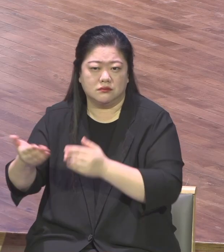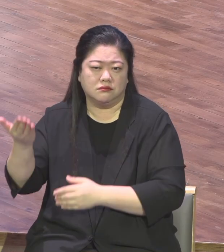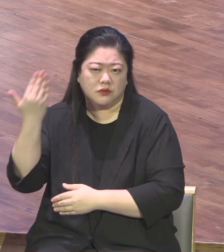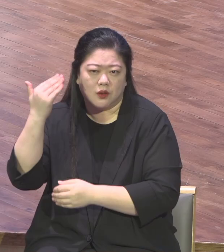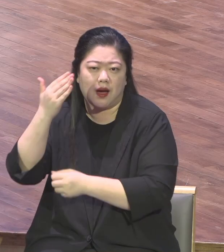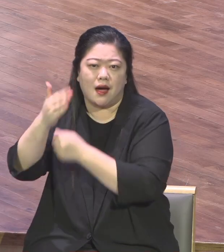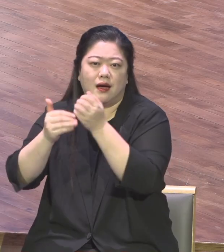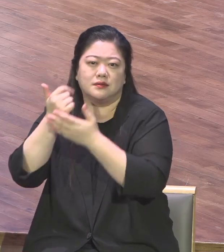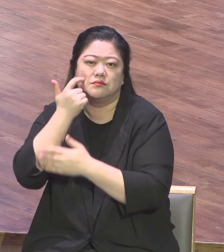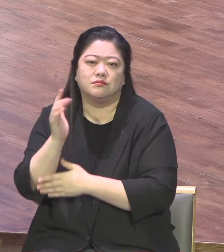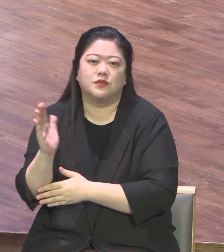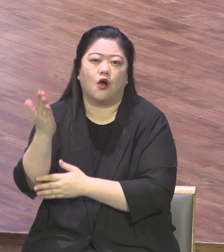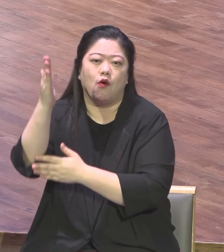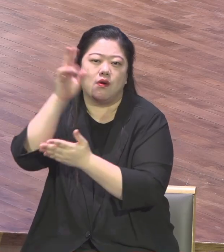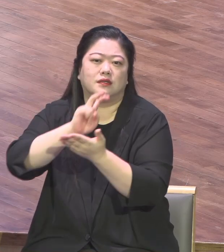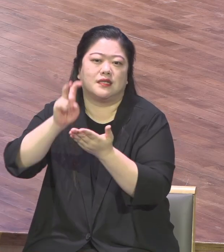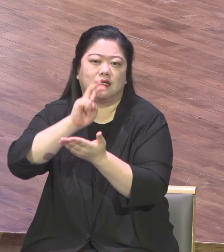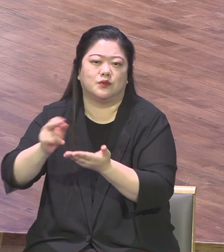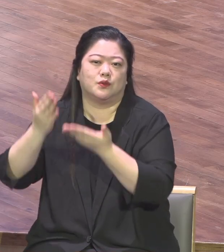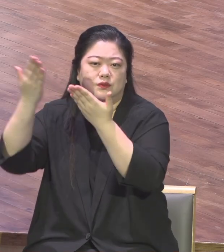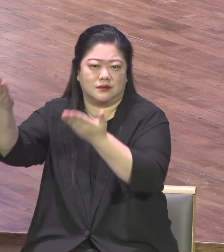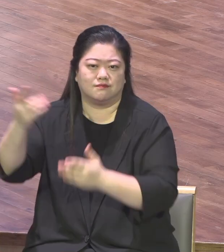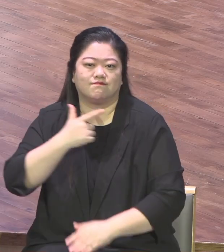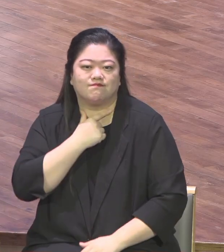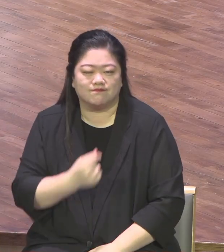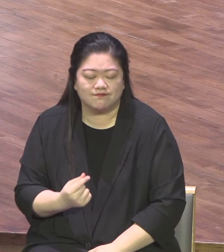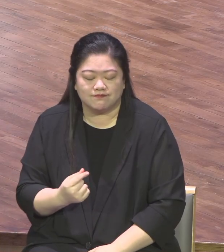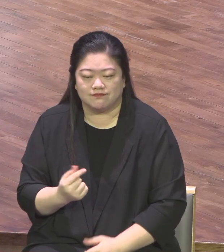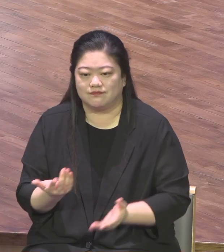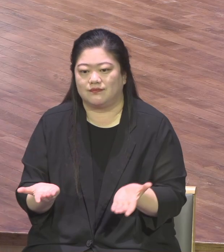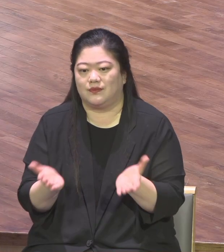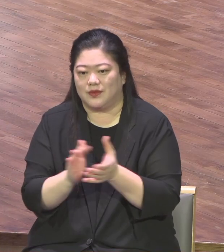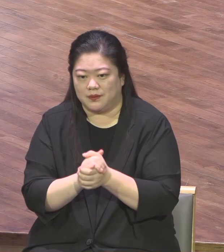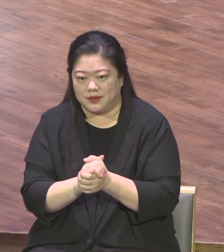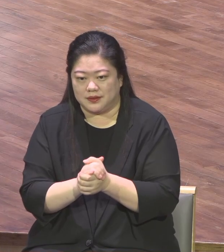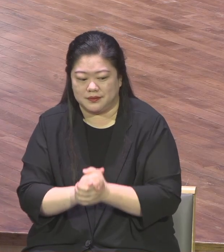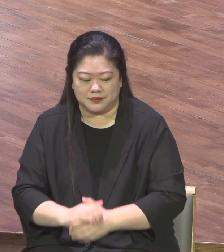영광에 찬송이 되게 하려 하십니다. 아멘.